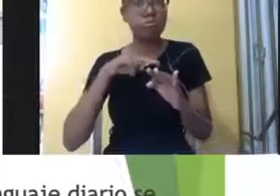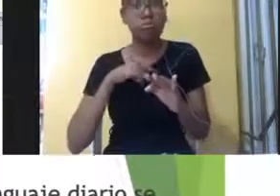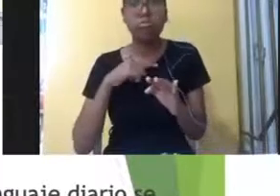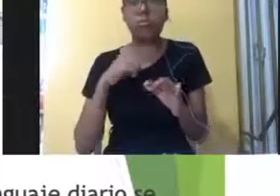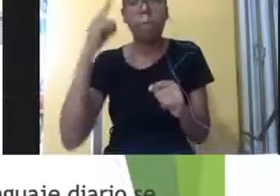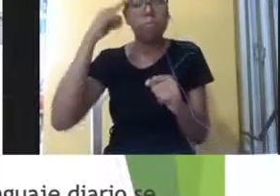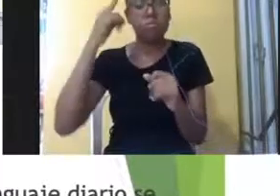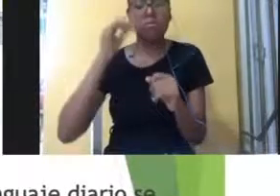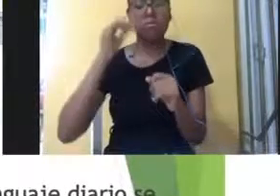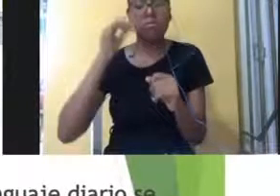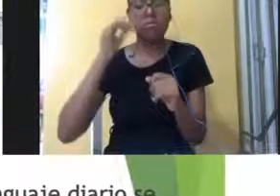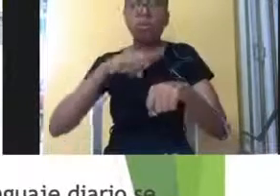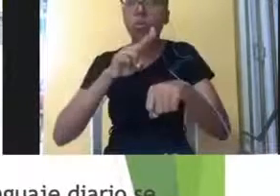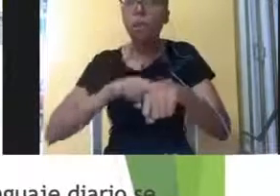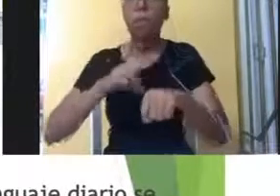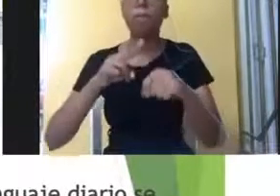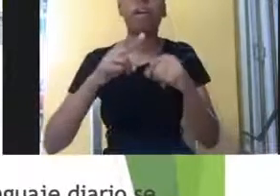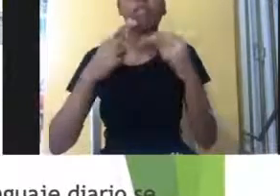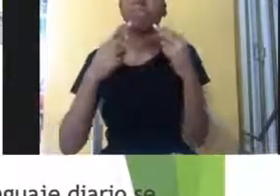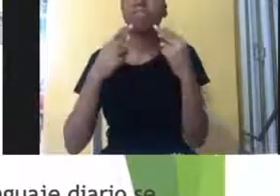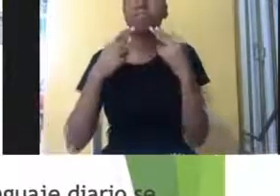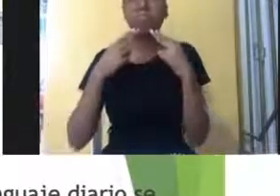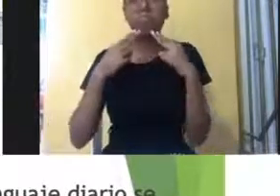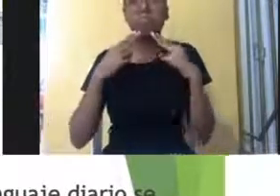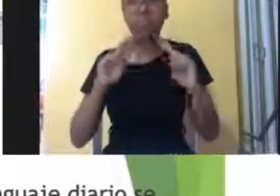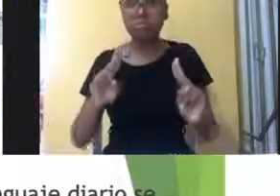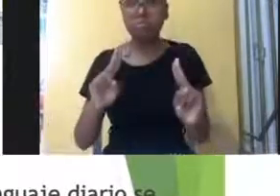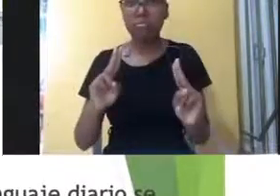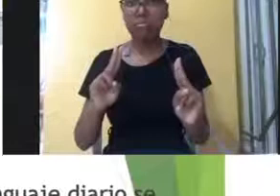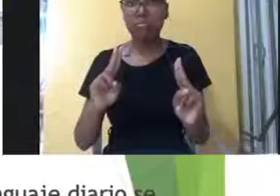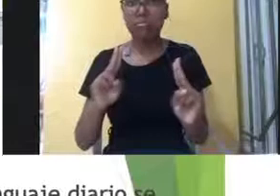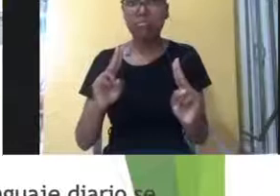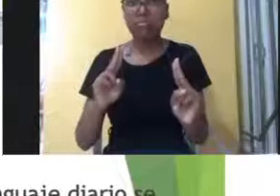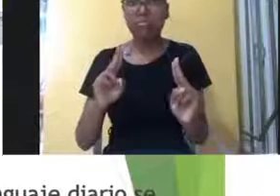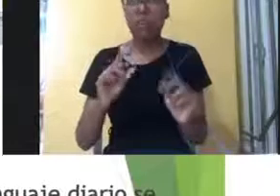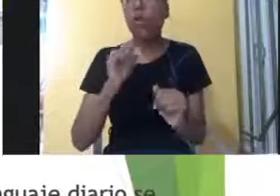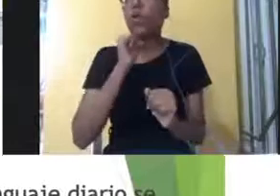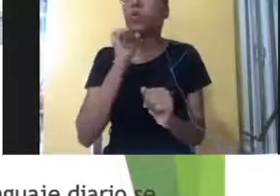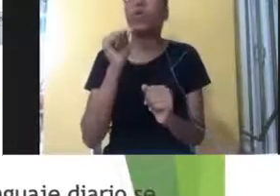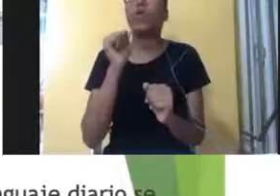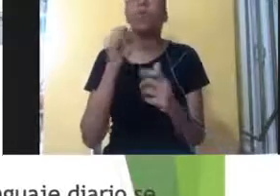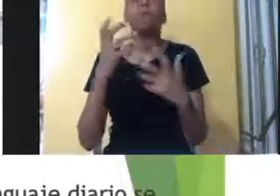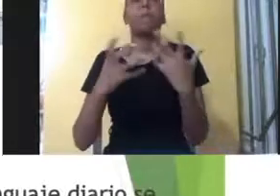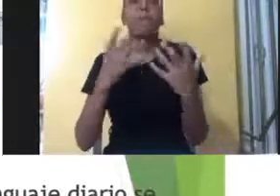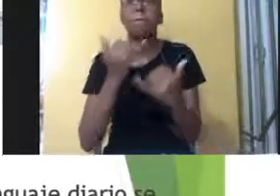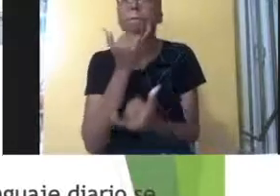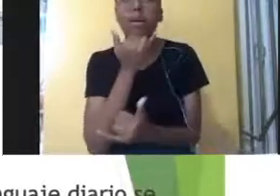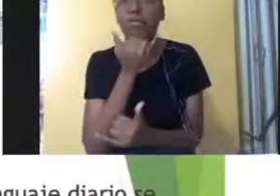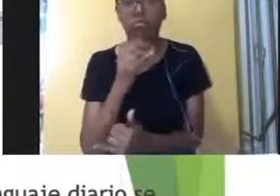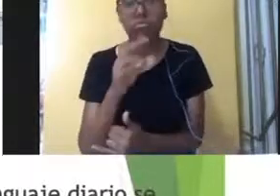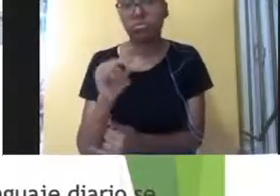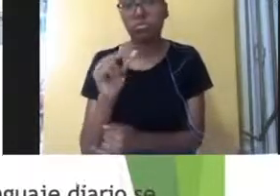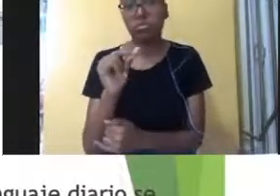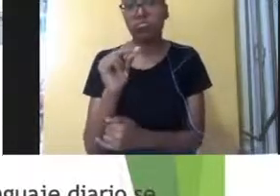comportamiento natural, es un comportamiento que no tiene ninguna, que no es erróneo, que no es